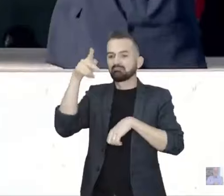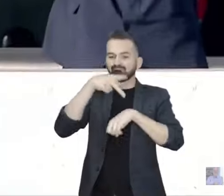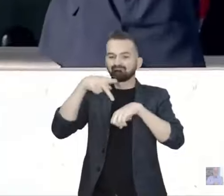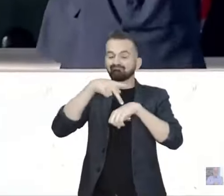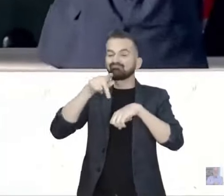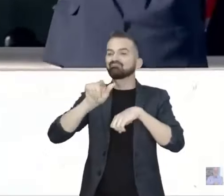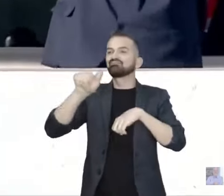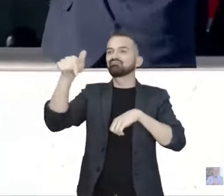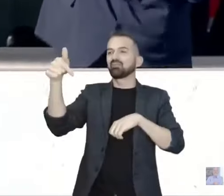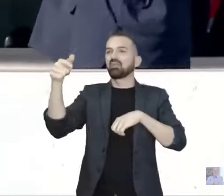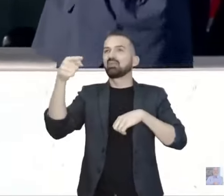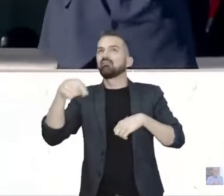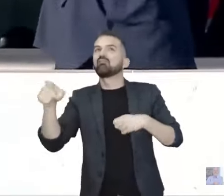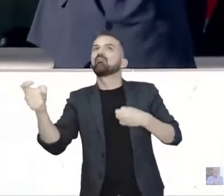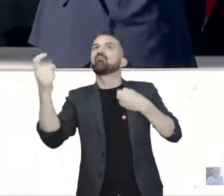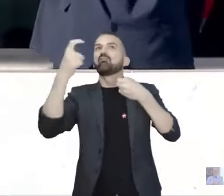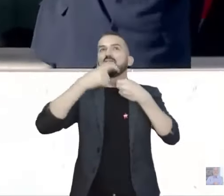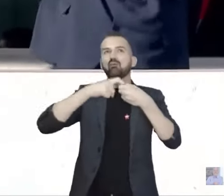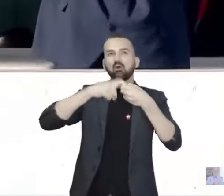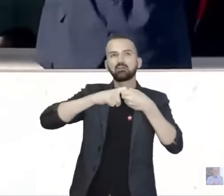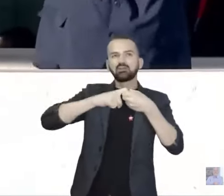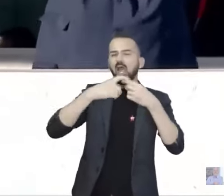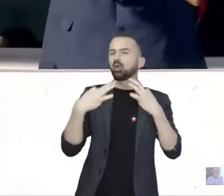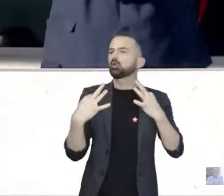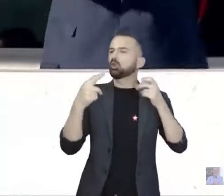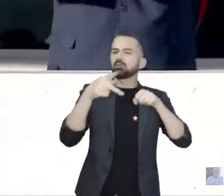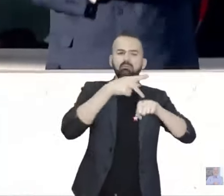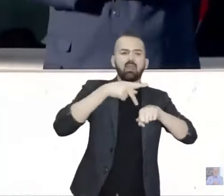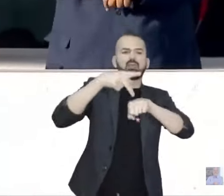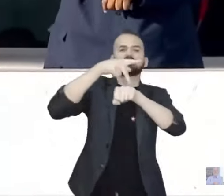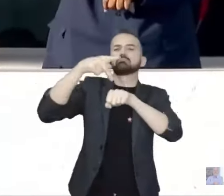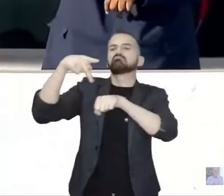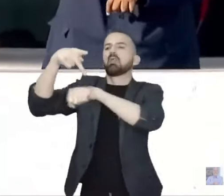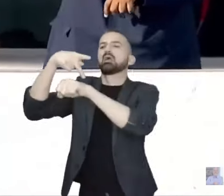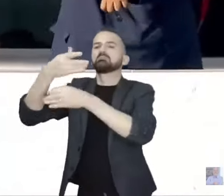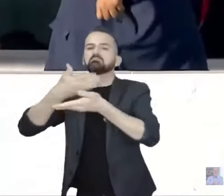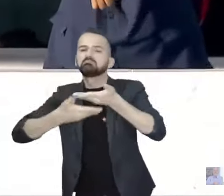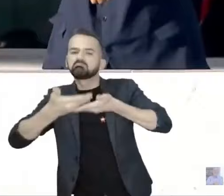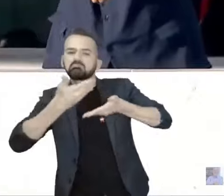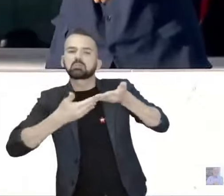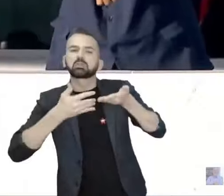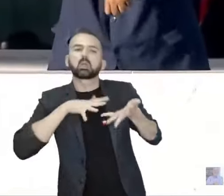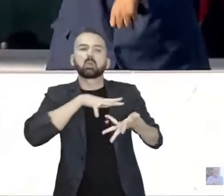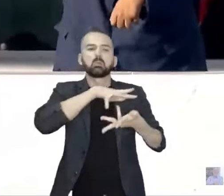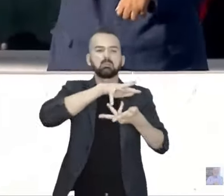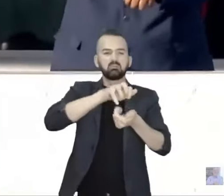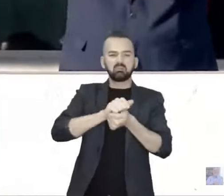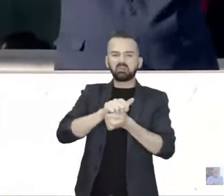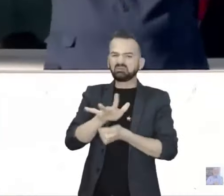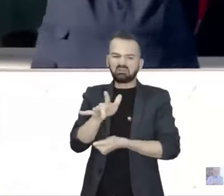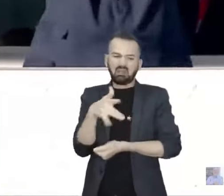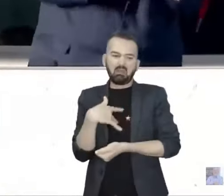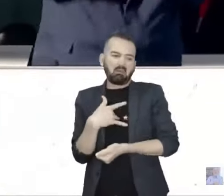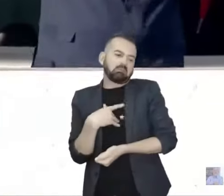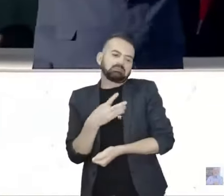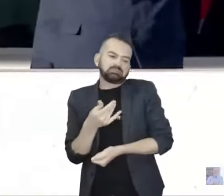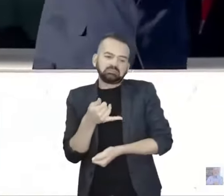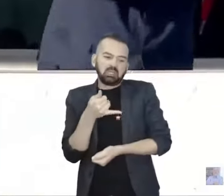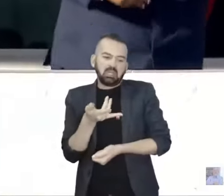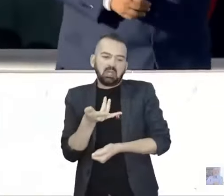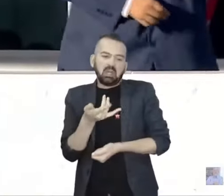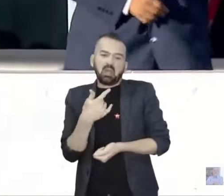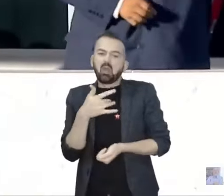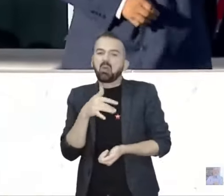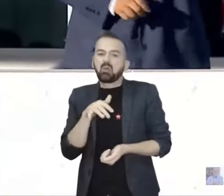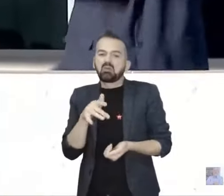se relacionar com todos os países do mundo. Não é hora para ressentimentos estéreis. Agora é hora